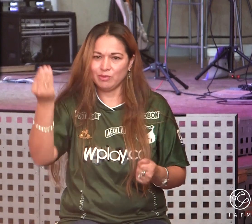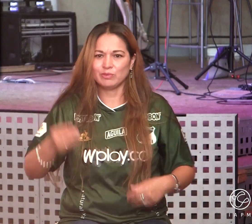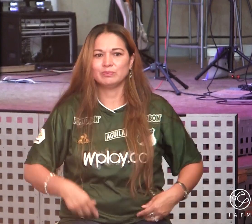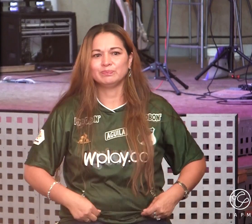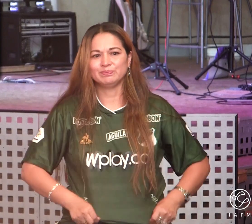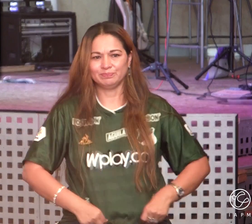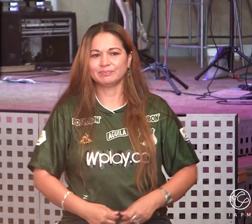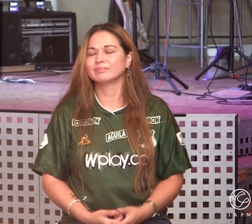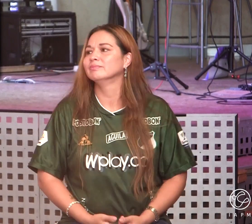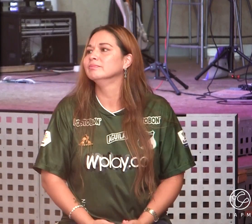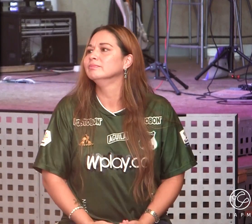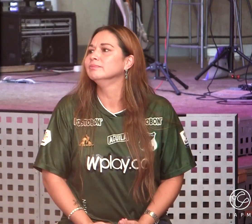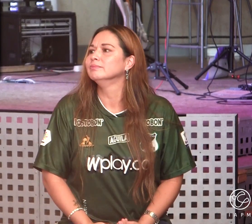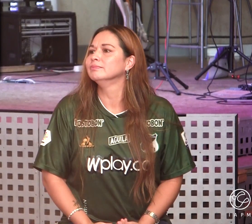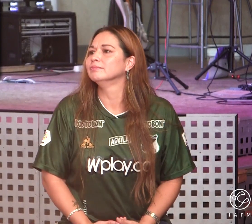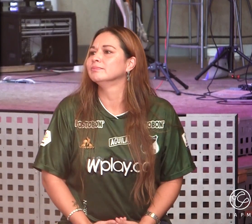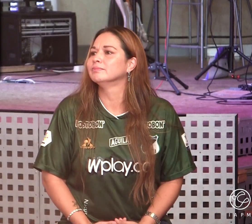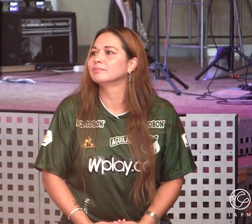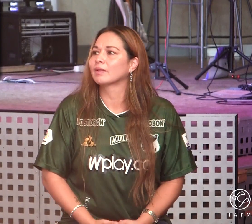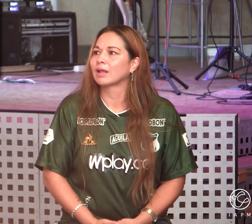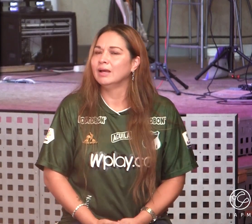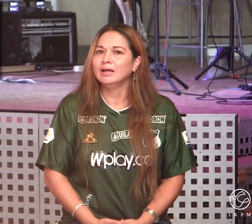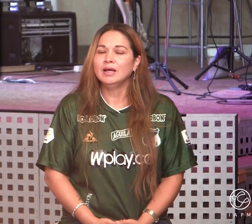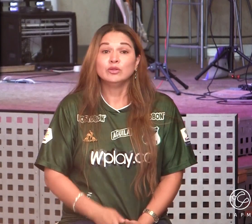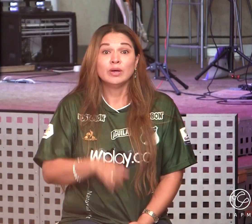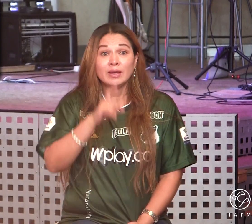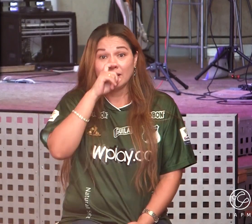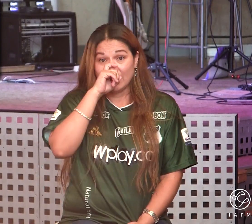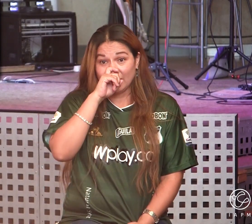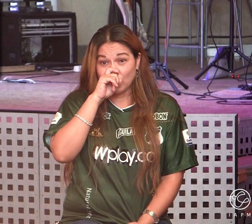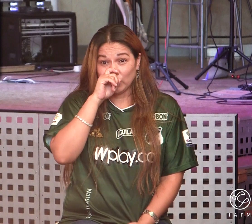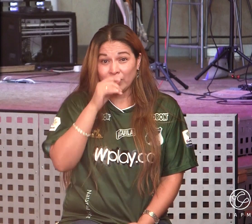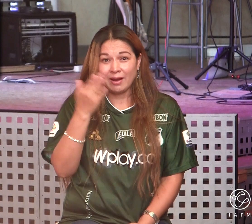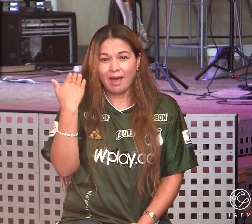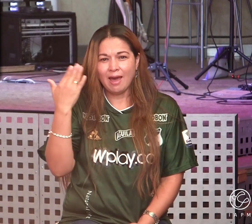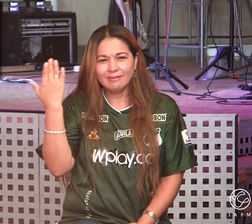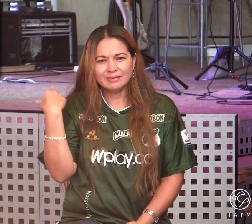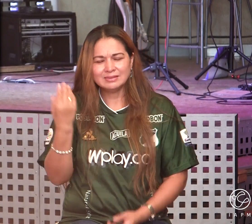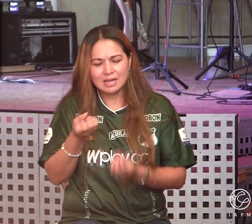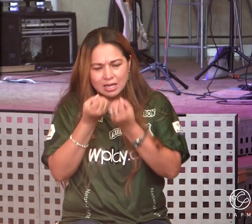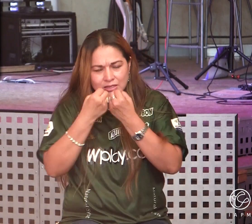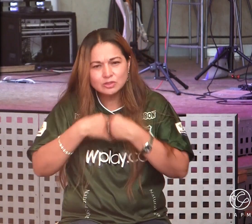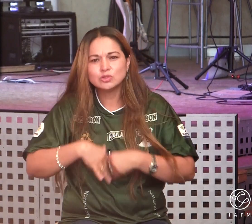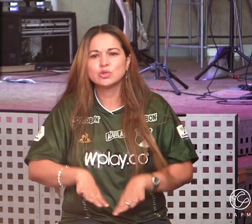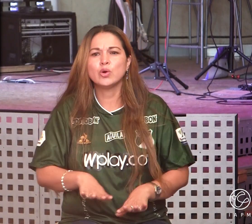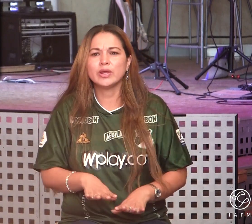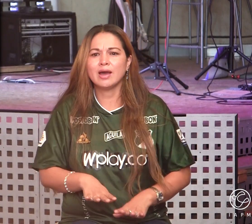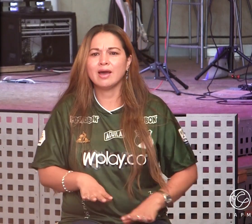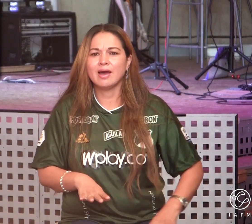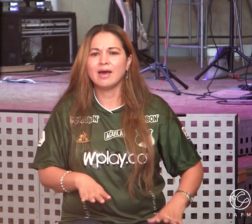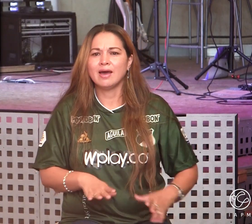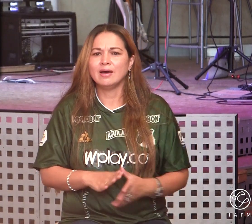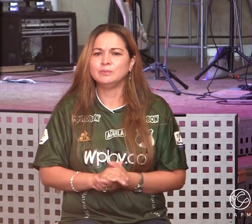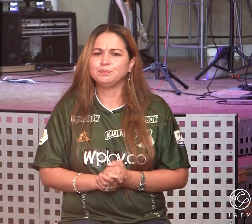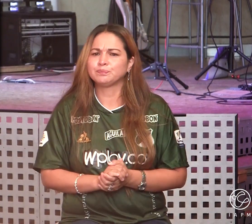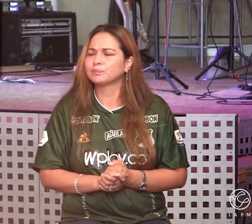estéril. O sea que ni con pastilla azul funcionaba el tema, porque el problema era otro. Aquí es azul también.